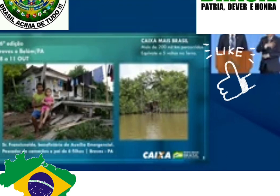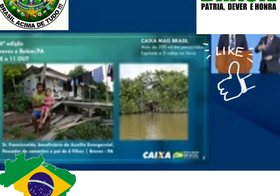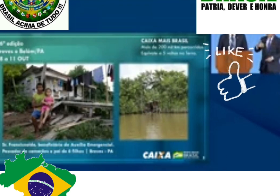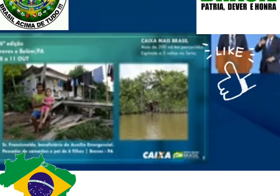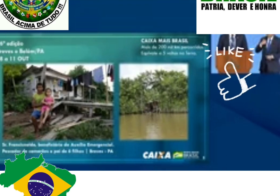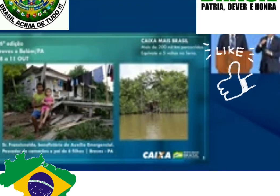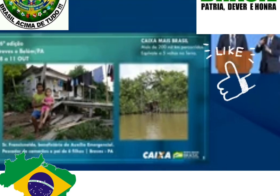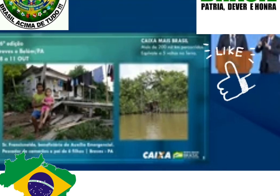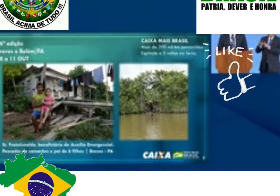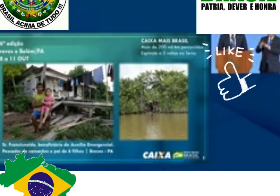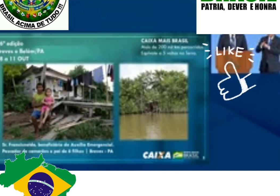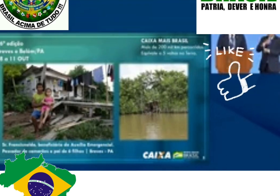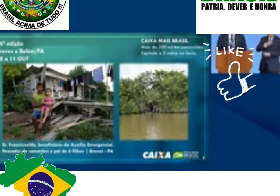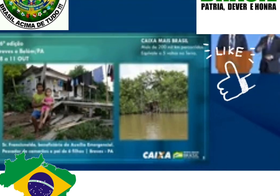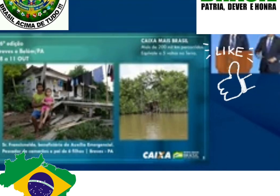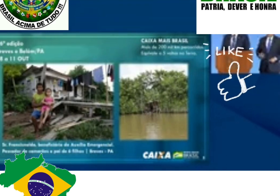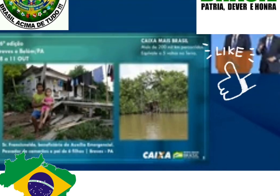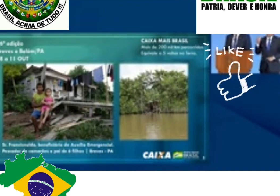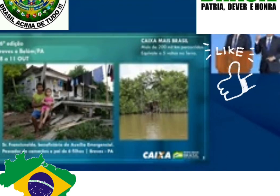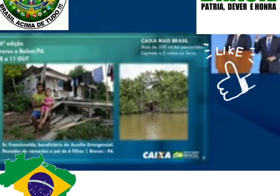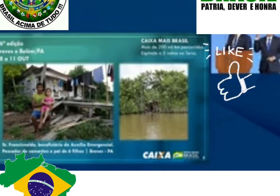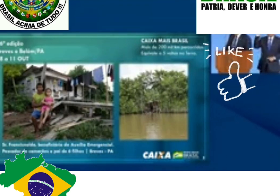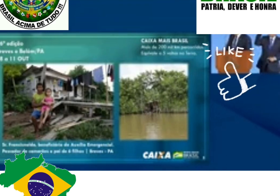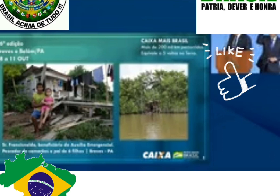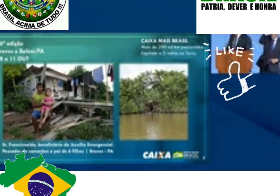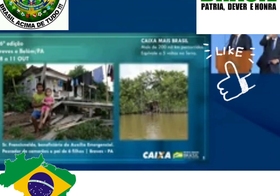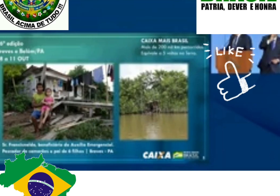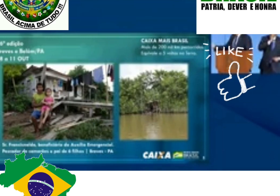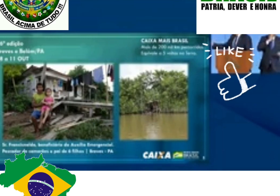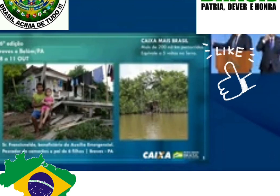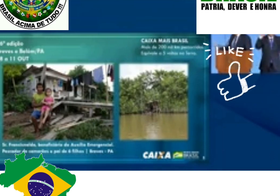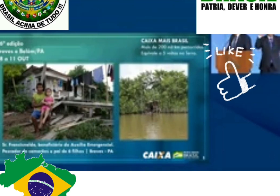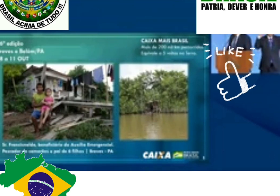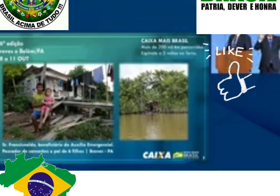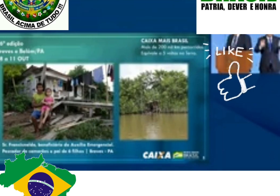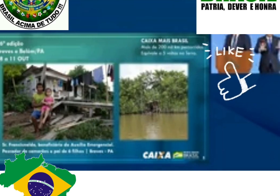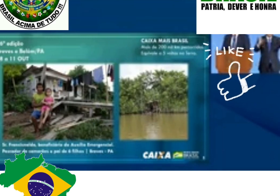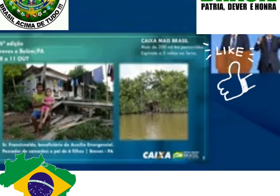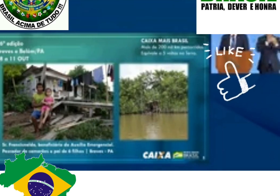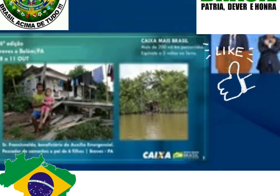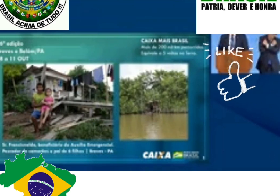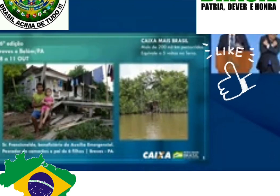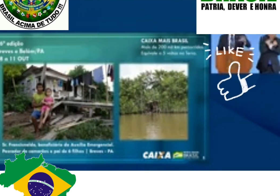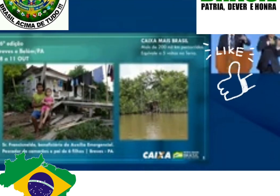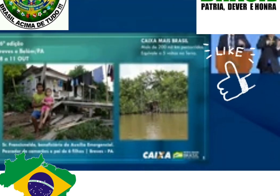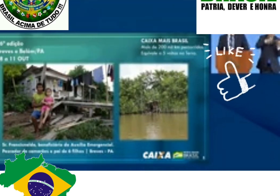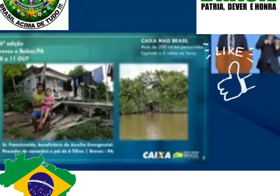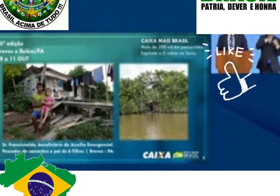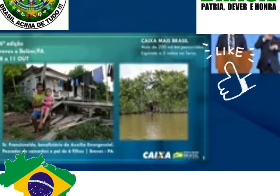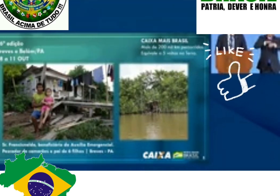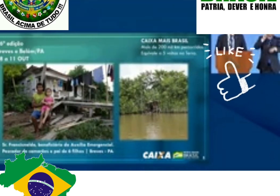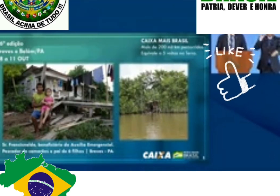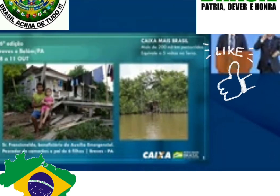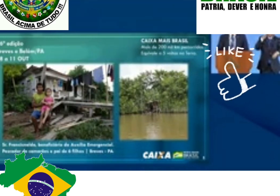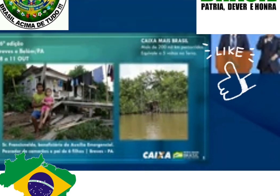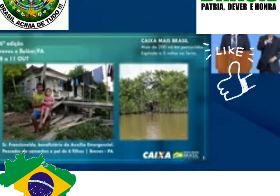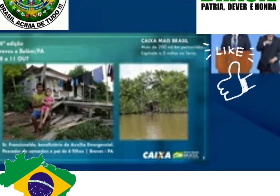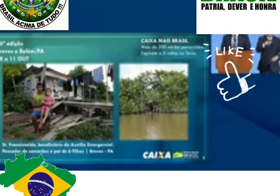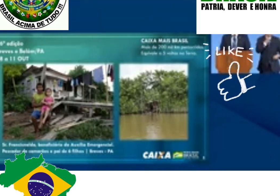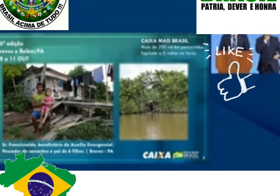presidente da República, a gente teve aquele evento de Abraço Marajó, foi impactante, né, presidente? E aqui é o